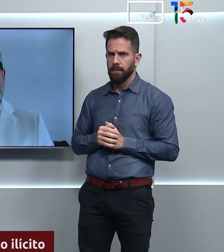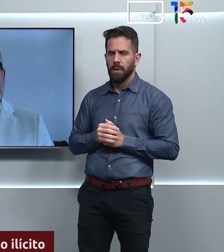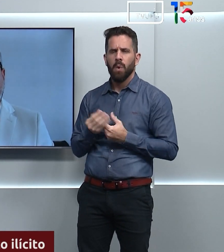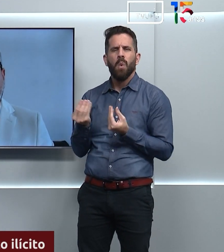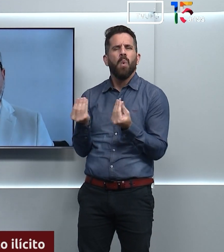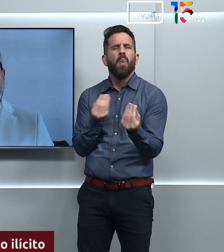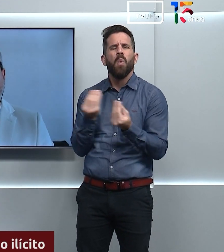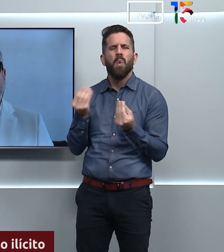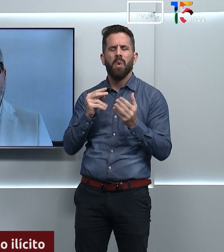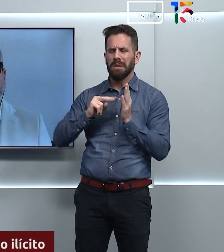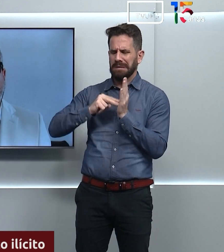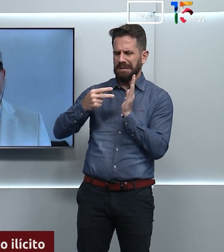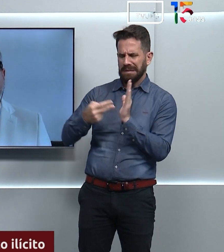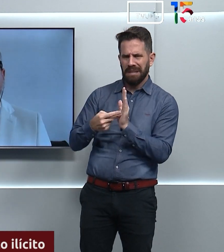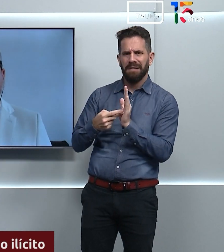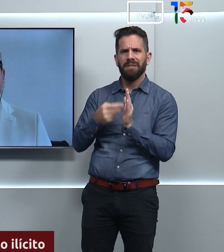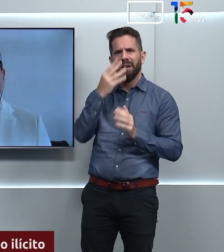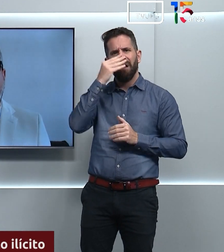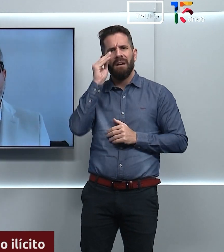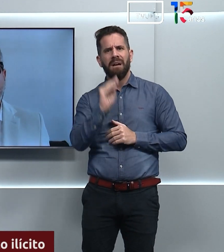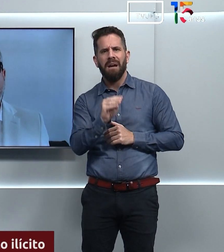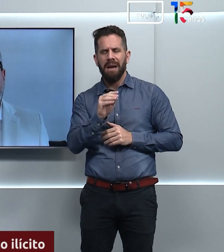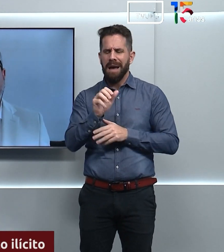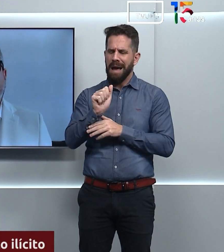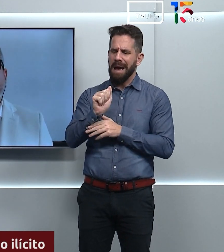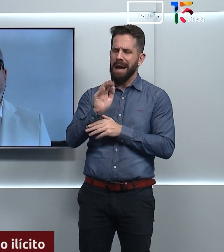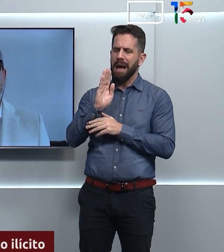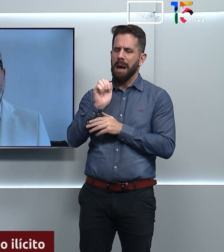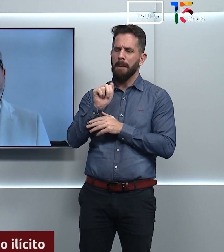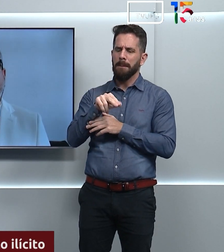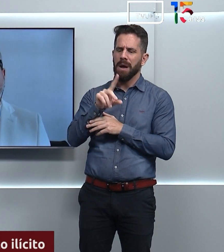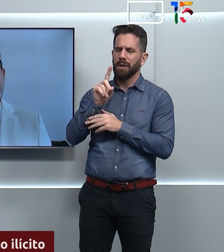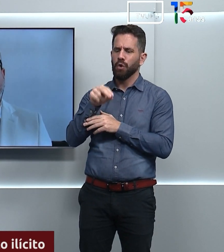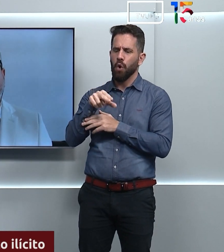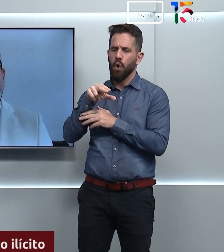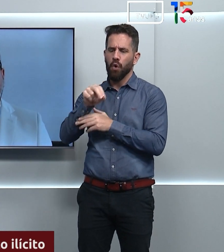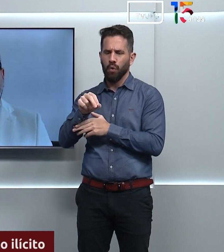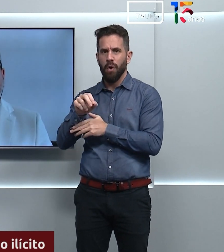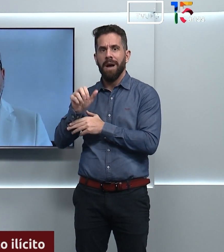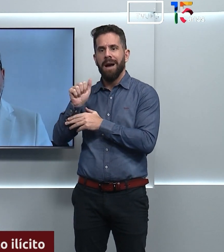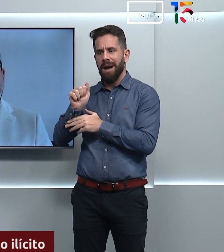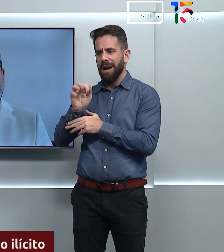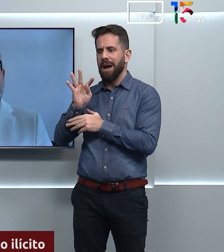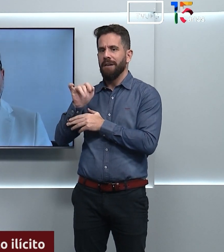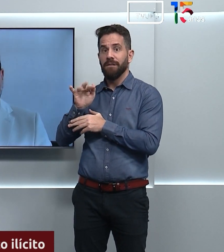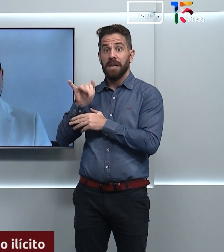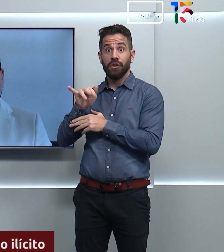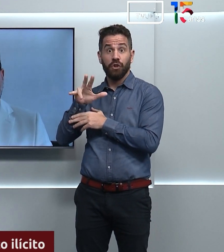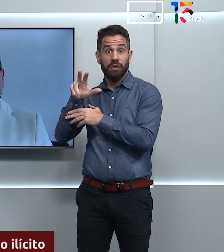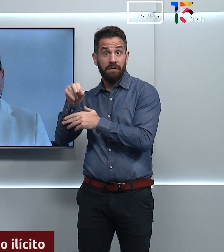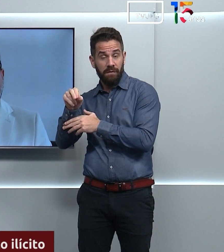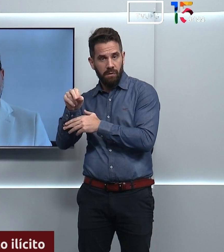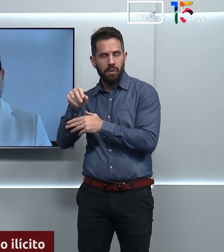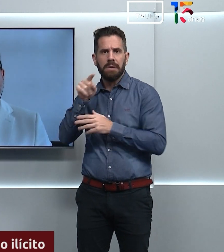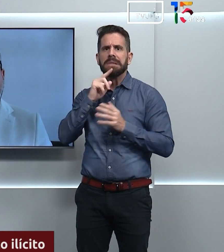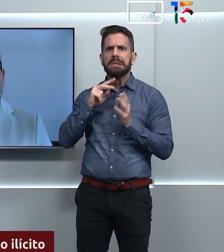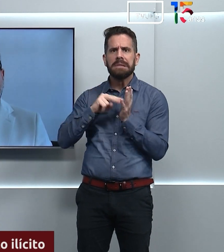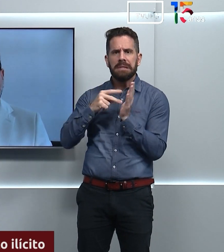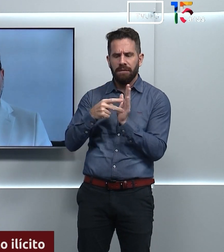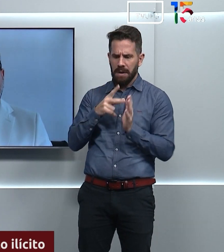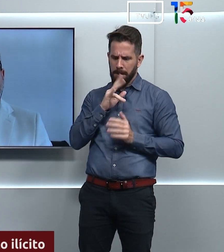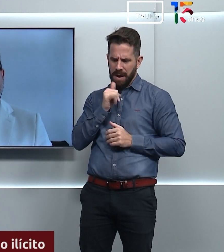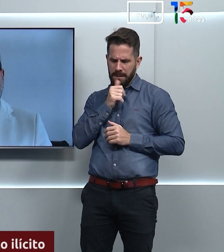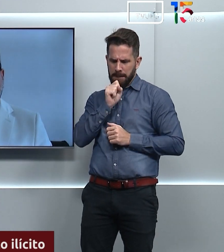configura abandono afetivo. É um pai, uma mãe, um responsável não se relacionar com um